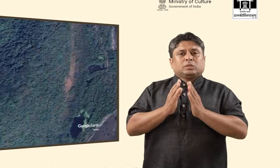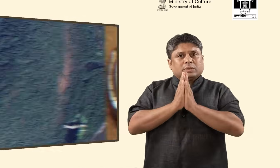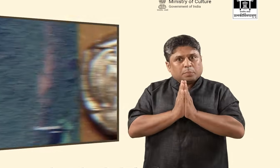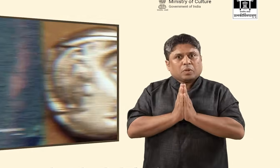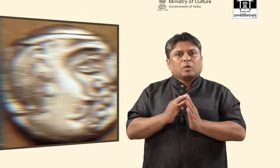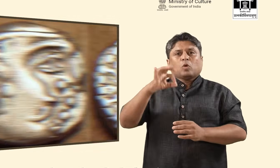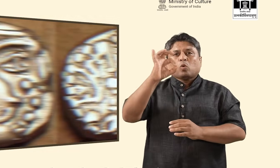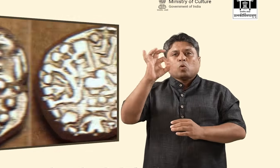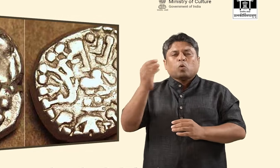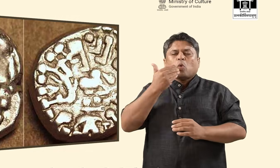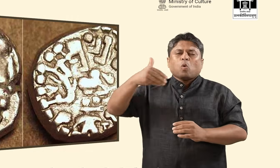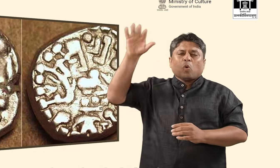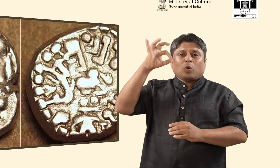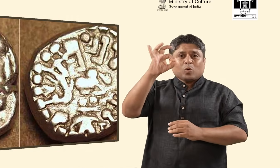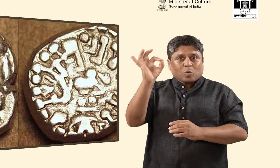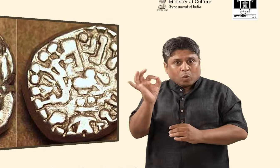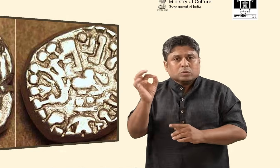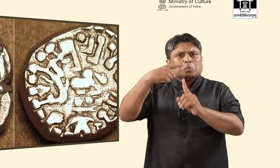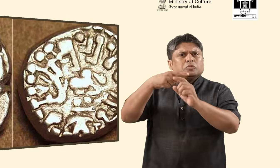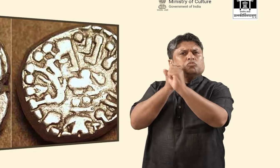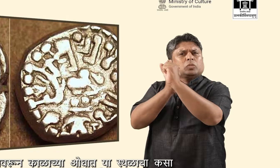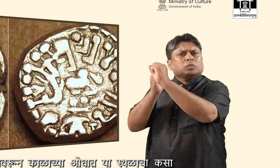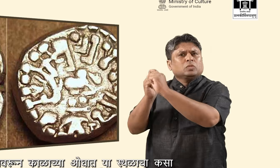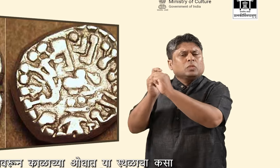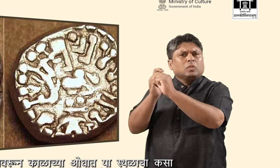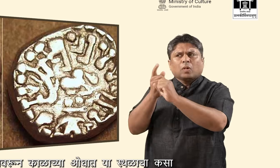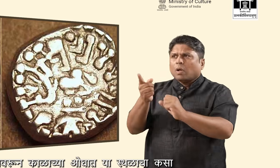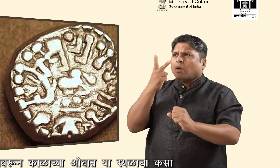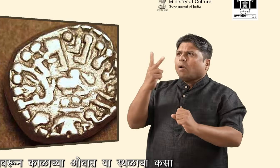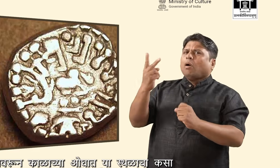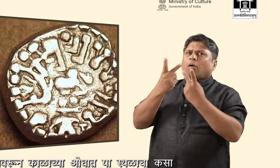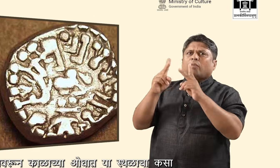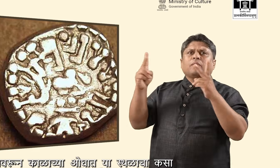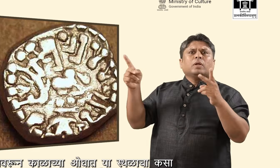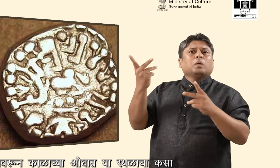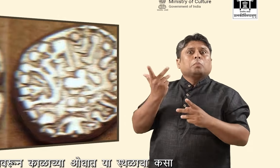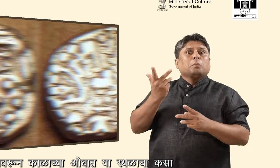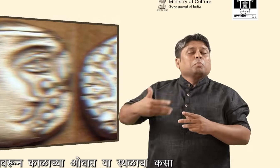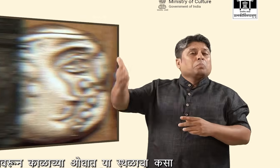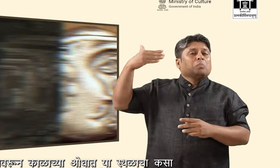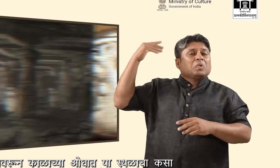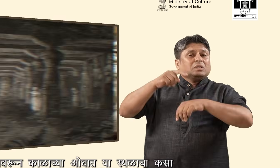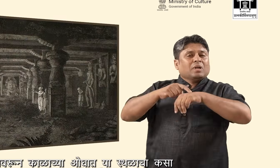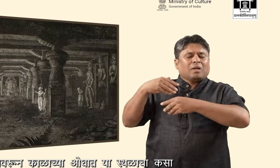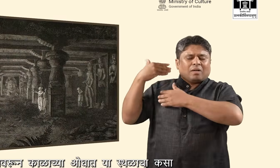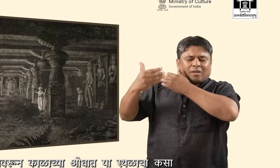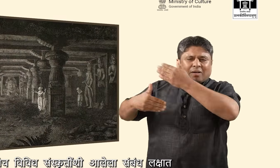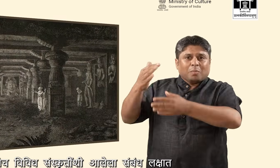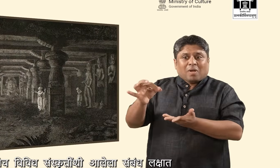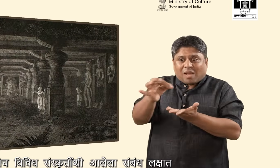बौद्ध स्तूप, प्राचीन नाणी आणि शिल्पे आहेत, ज्यावरून काळाच्या ओघात या स्थळाचा कसा विकास होत